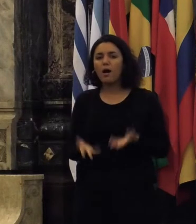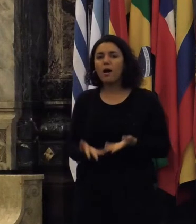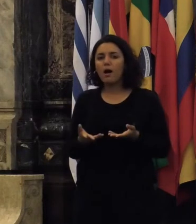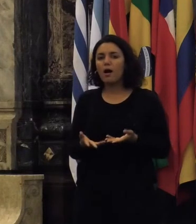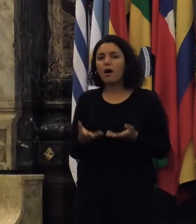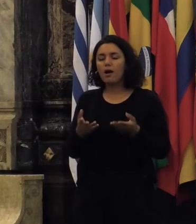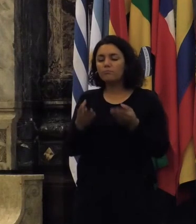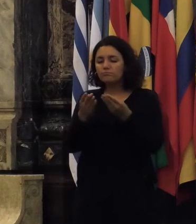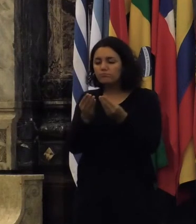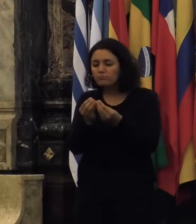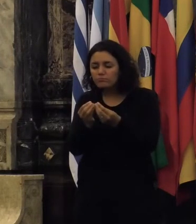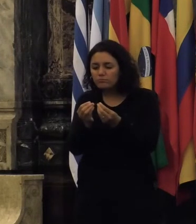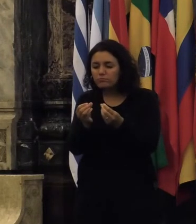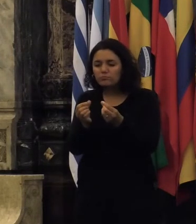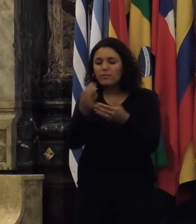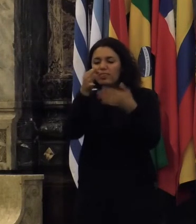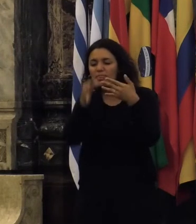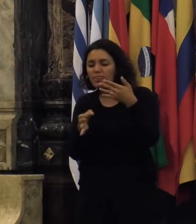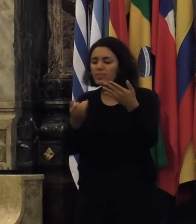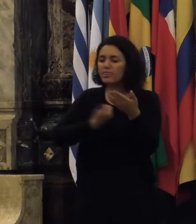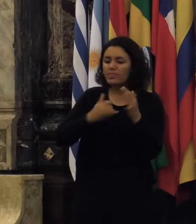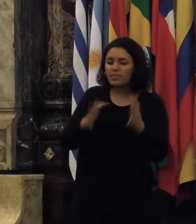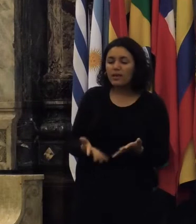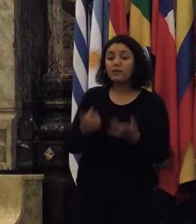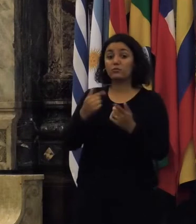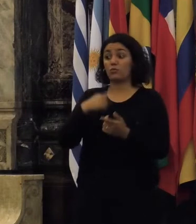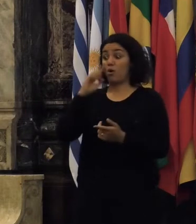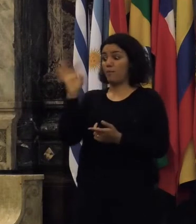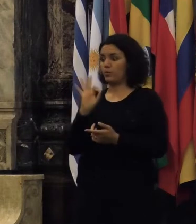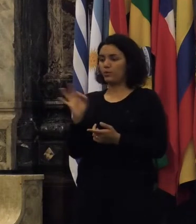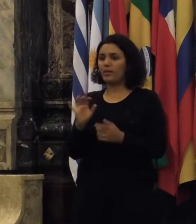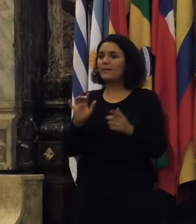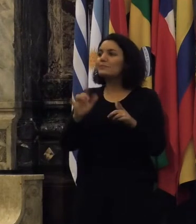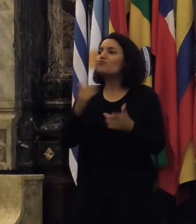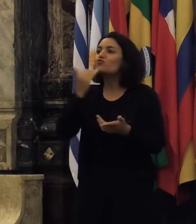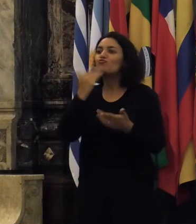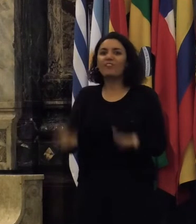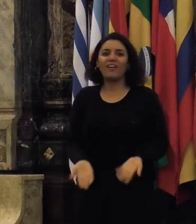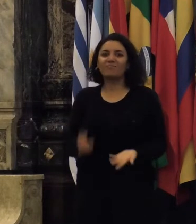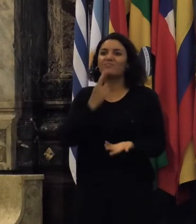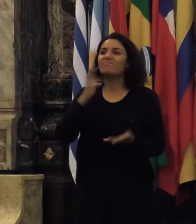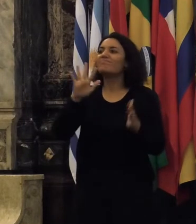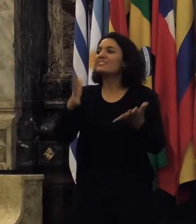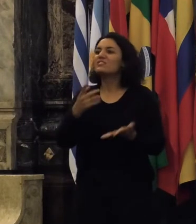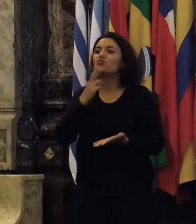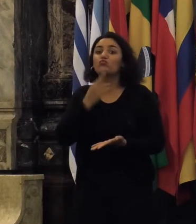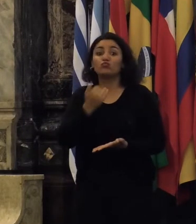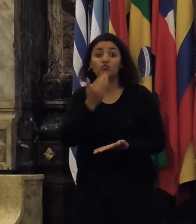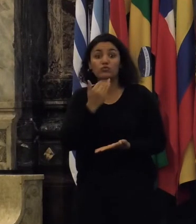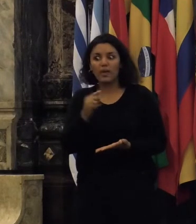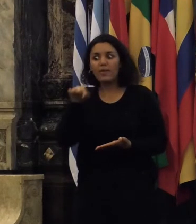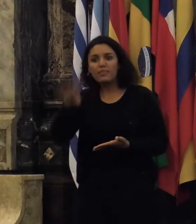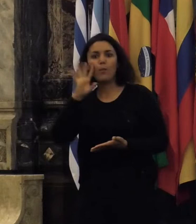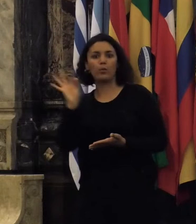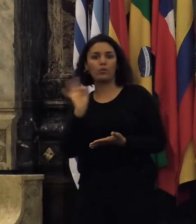a desmenuzarlo en todas sus opciones, a darnos la oportunidad de no tener respuestas, a darnos la oportunidad de tener